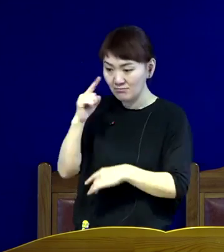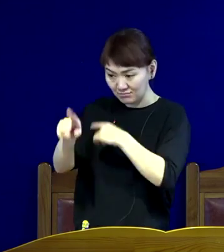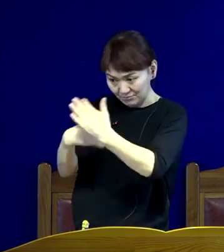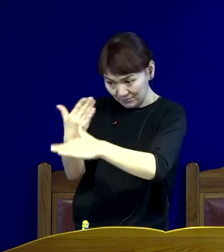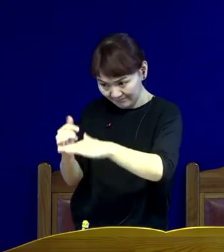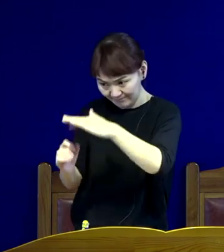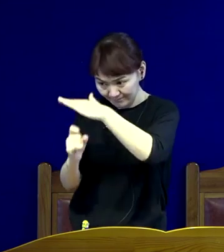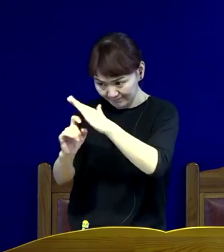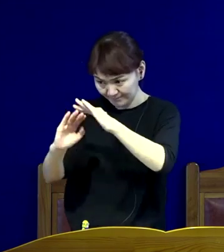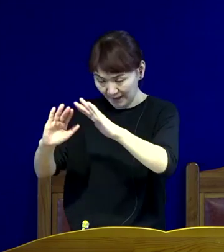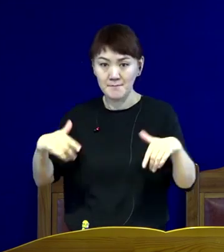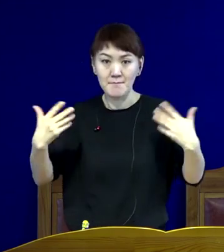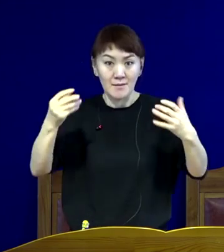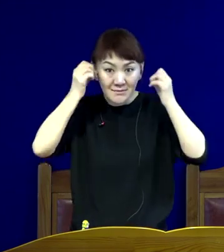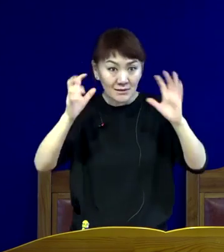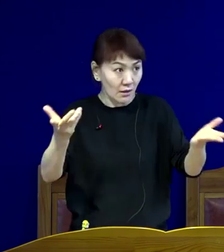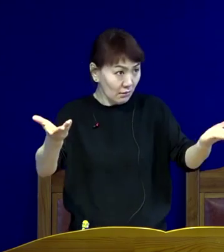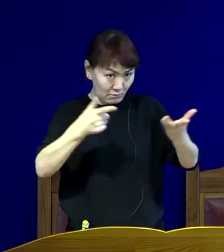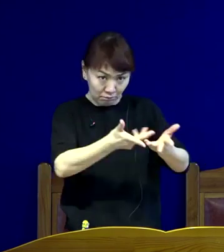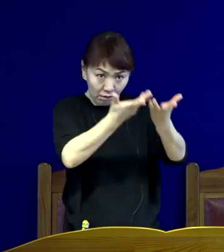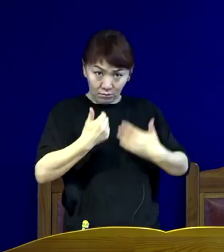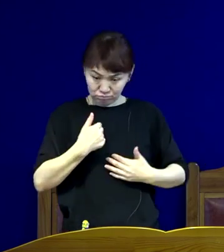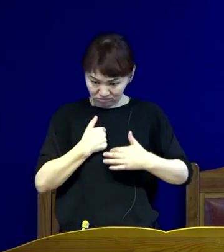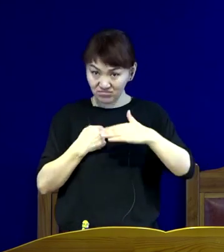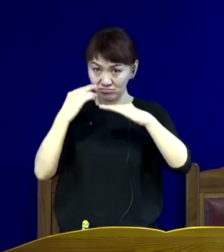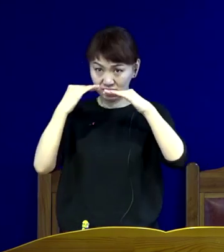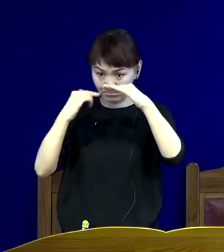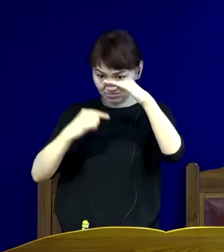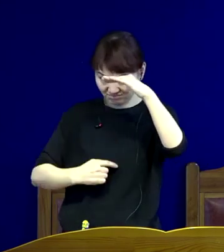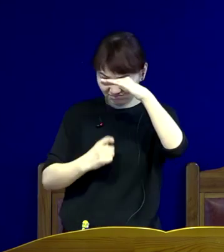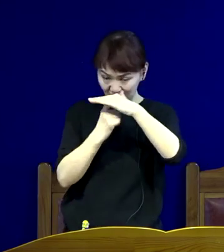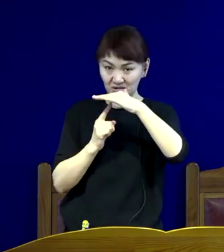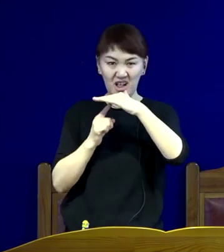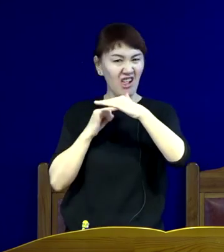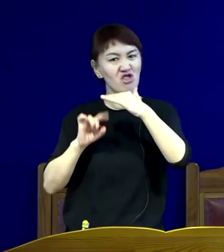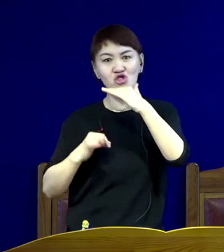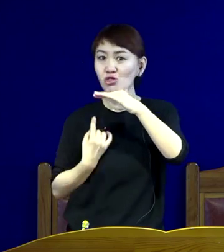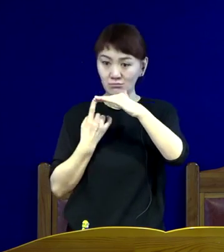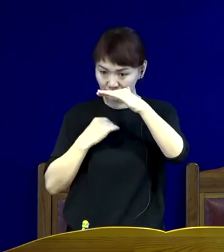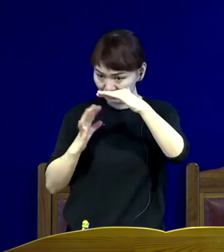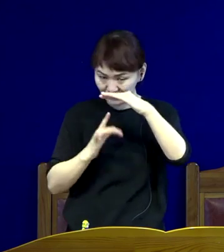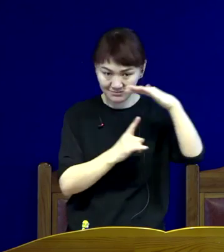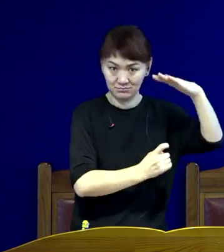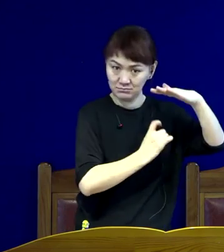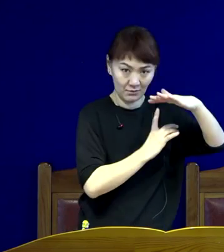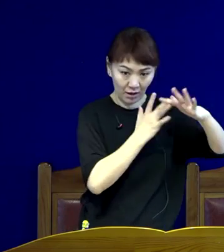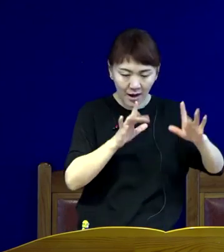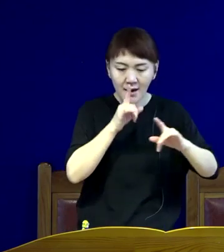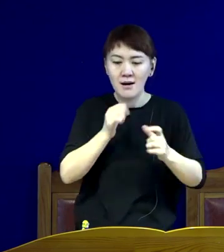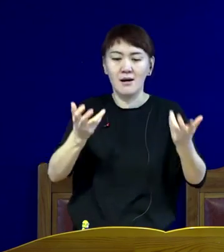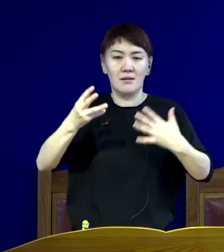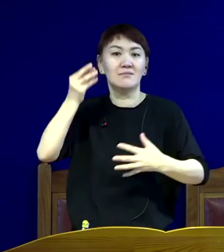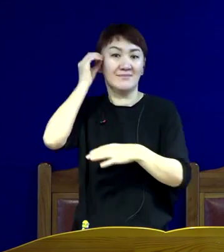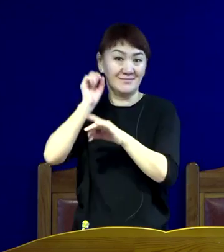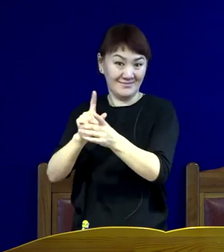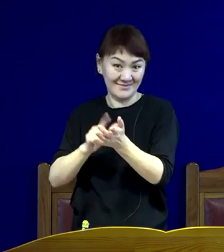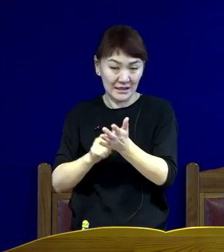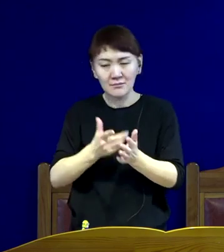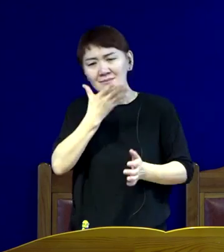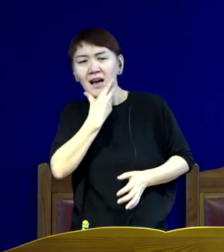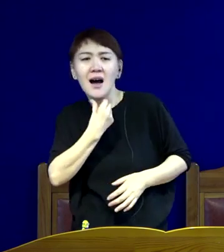Энэ сайхан гэр бүл гэдэг нь зүгээр бий бол зогслохгүй. Онол ба бодит нөхцөл байдал амьдрал өөр гэдэг.